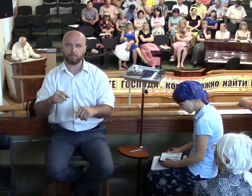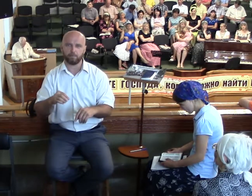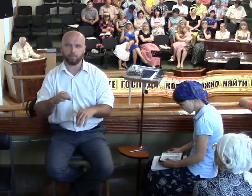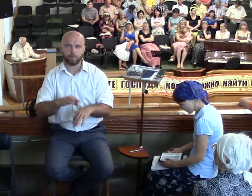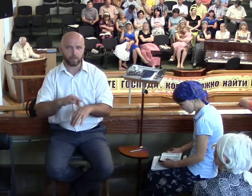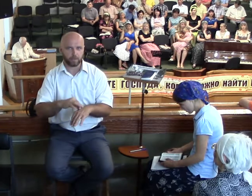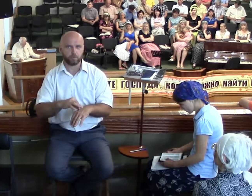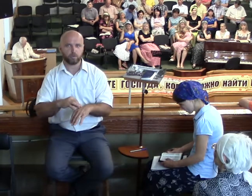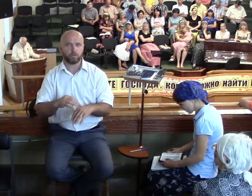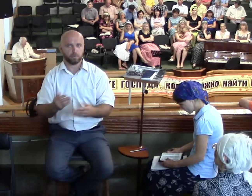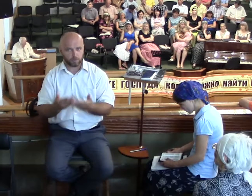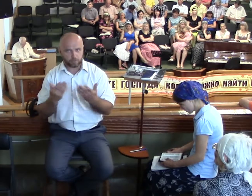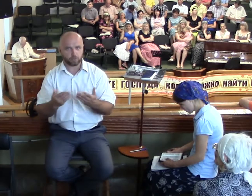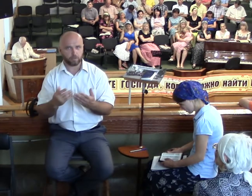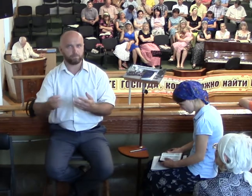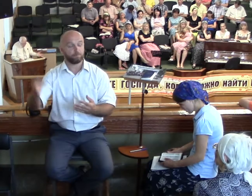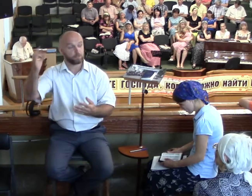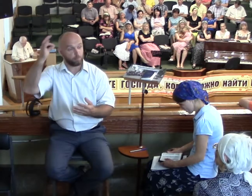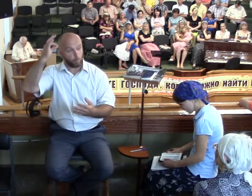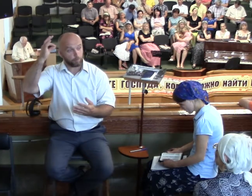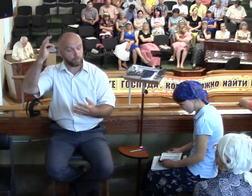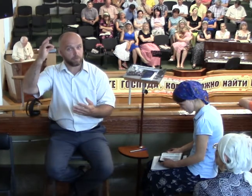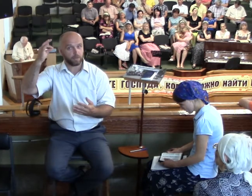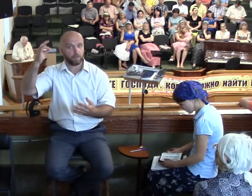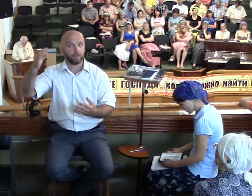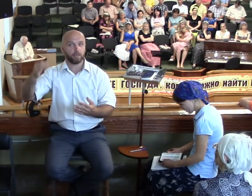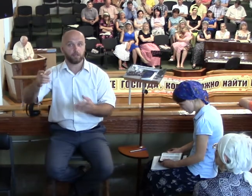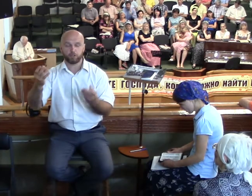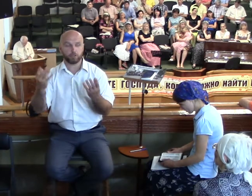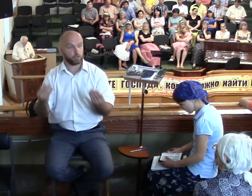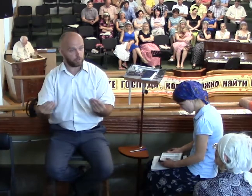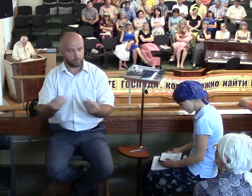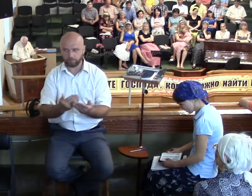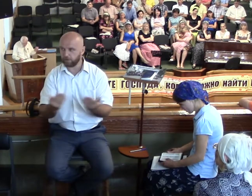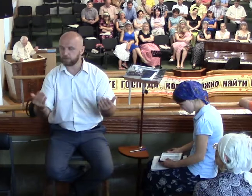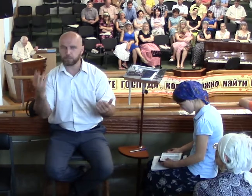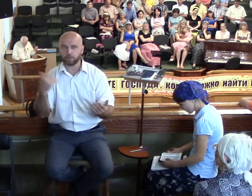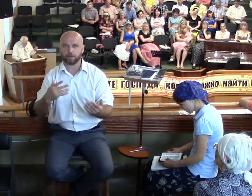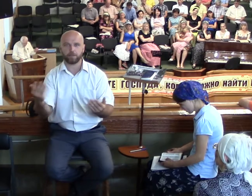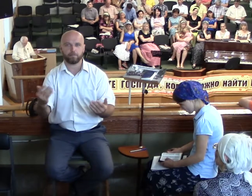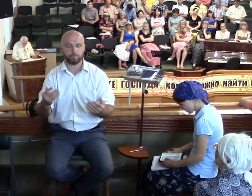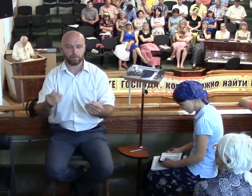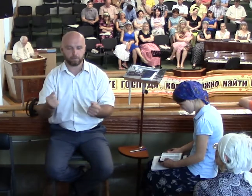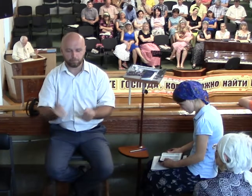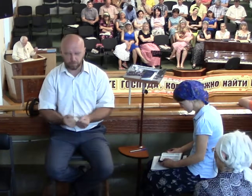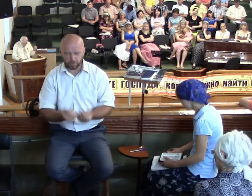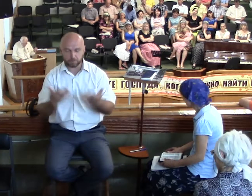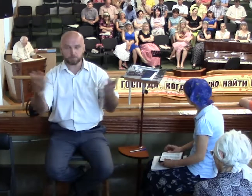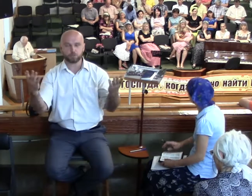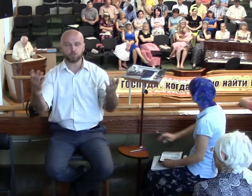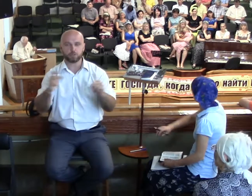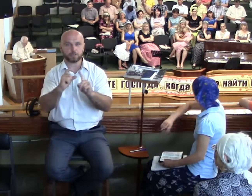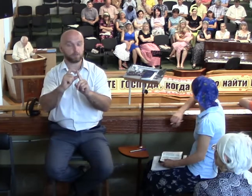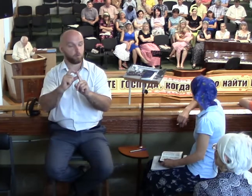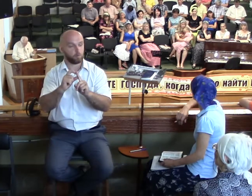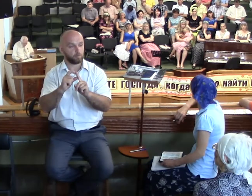стиха читаем по 35. «Вспомните прежние дни ваши, когда вы, бывши просвещены,